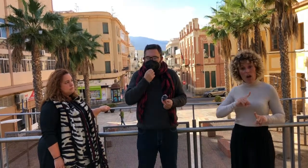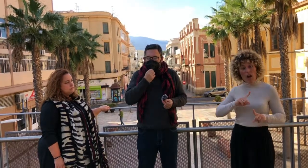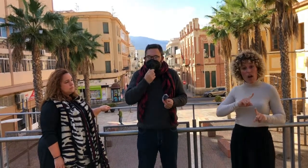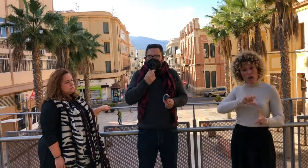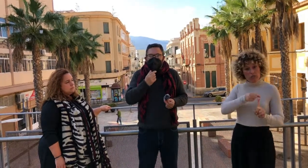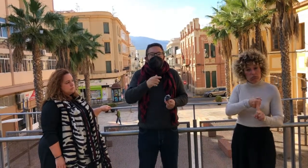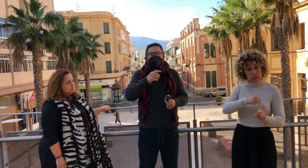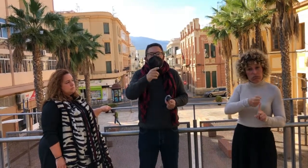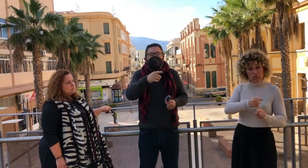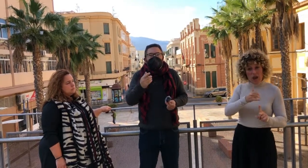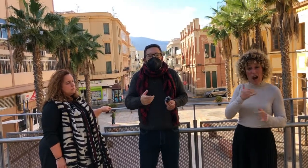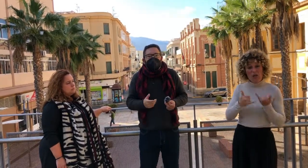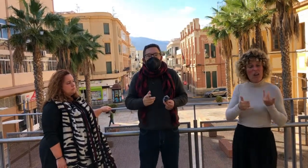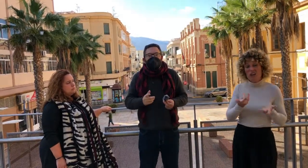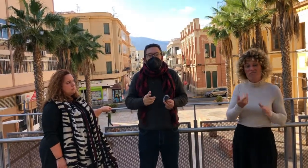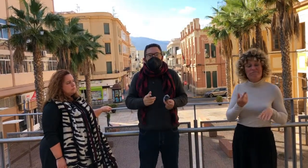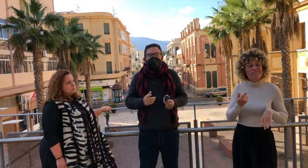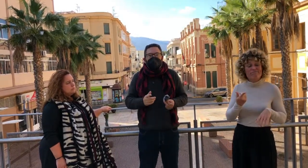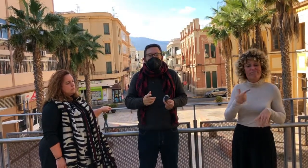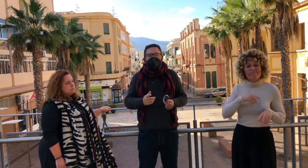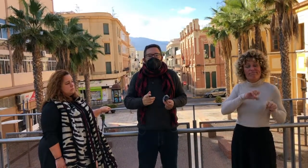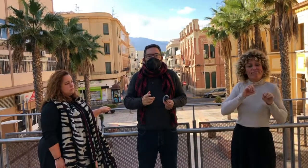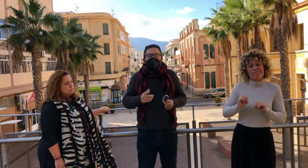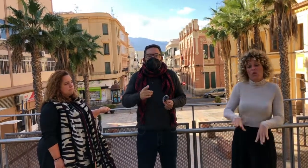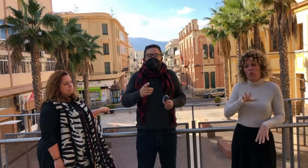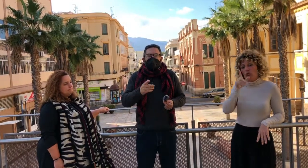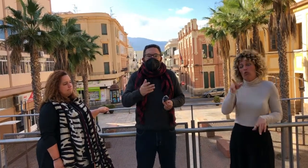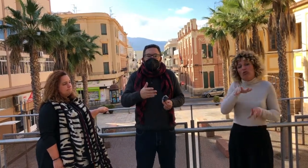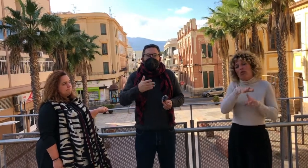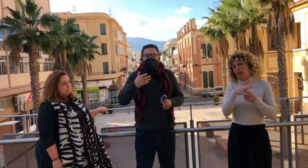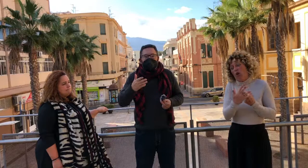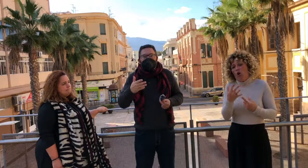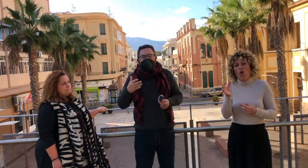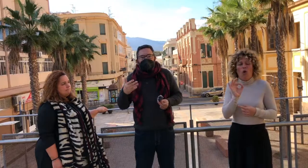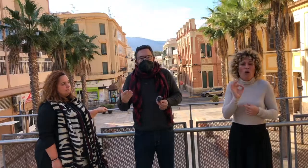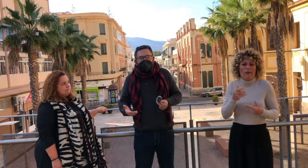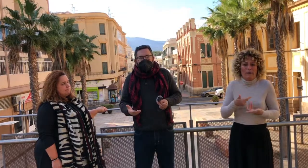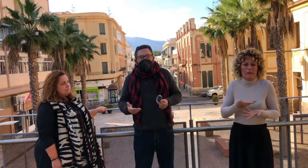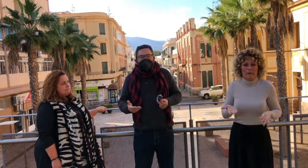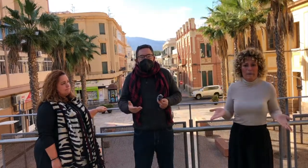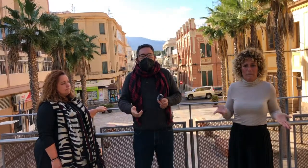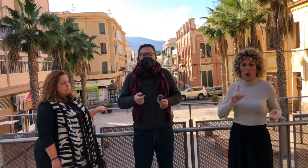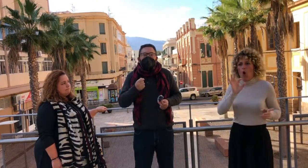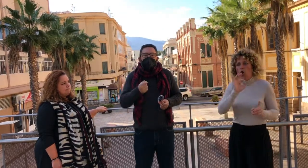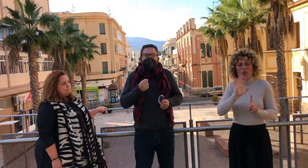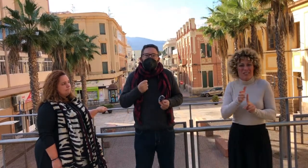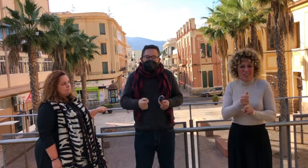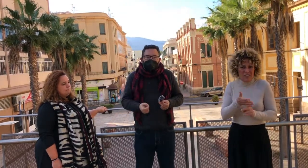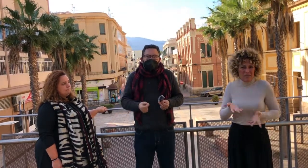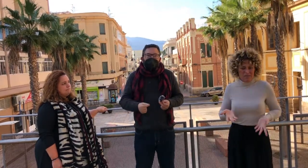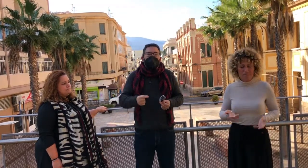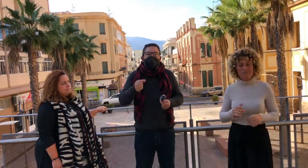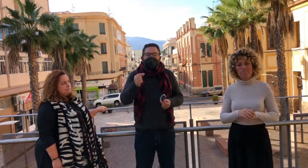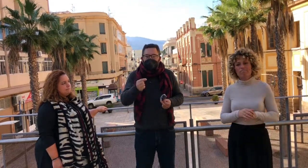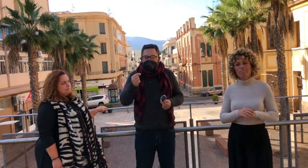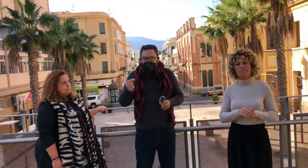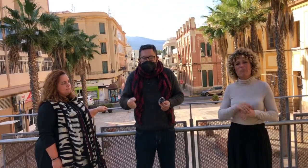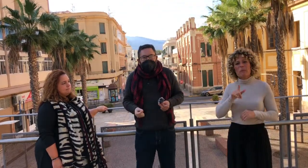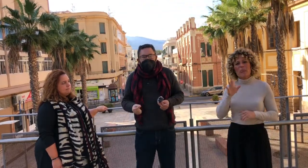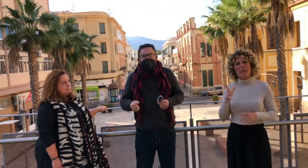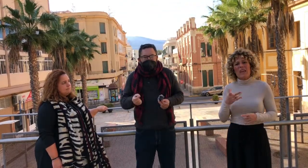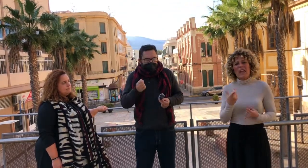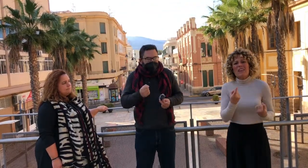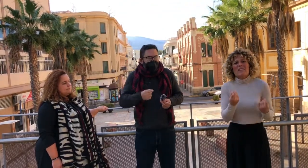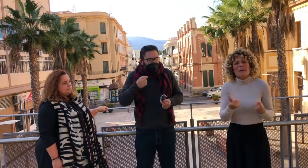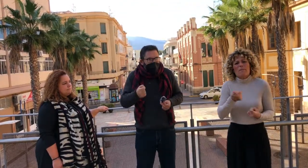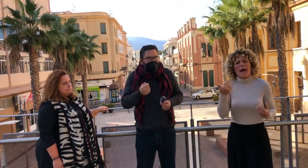llegan, por diversas circunstancias. ¿Qué es lo que tiene que pasar para que se den cuenta de una puñetera vez,